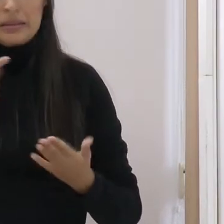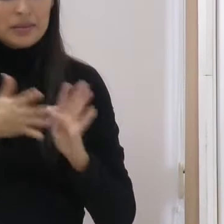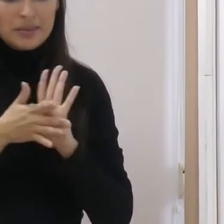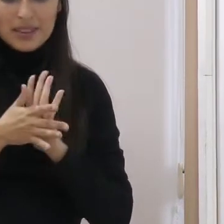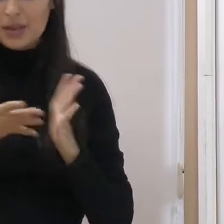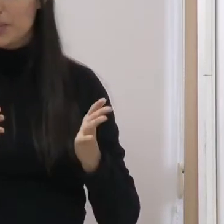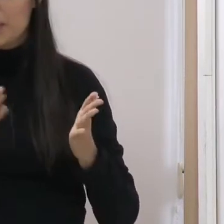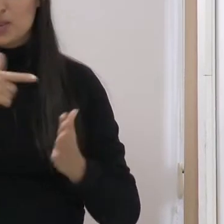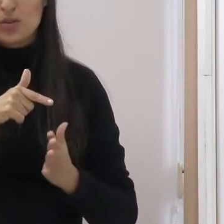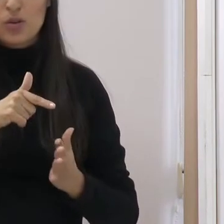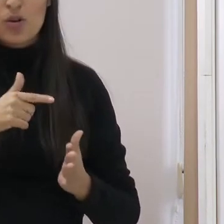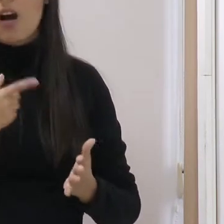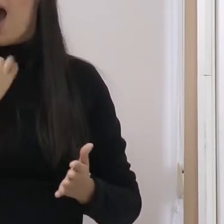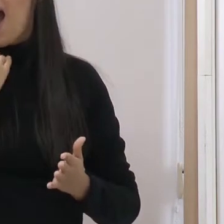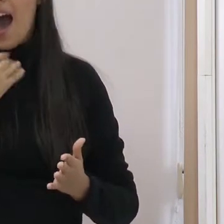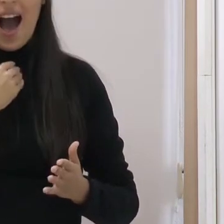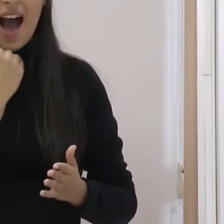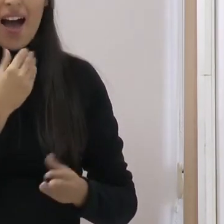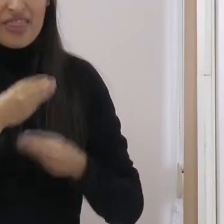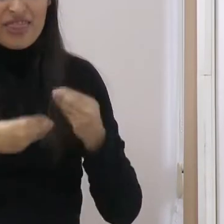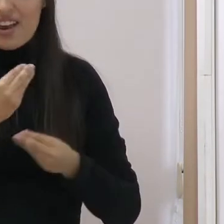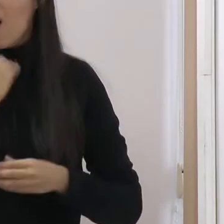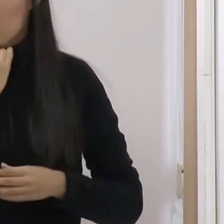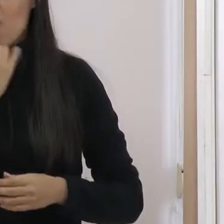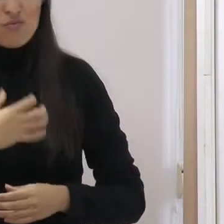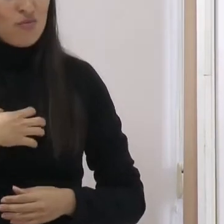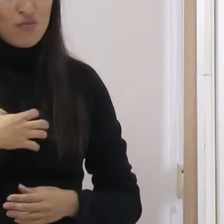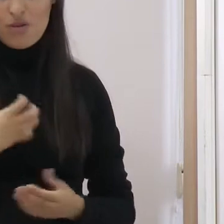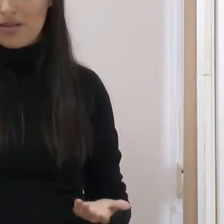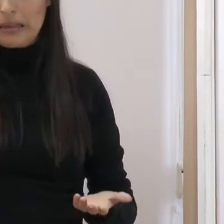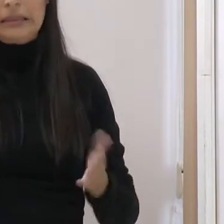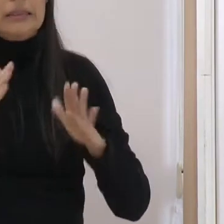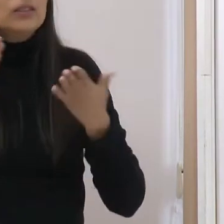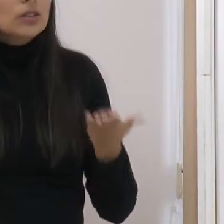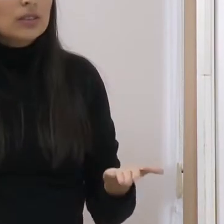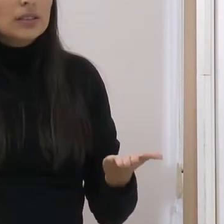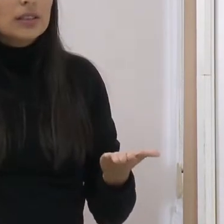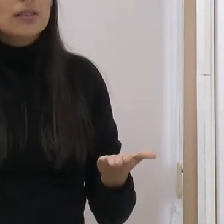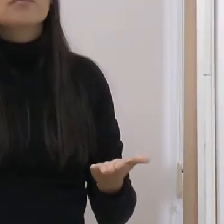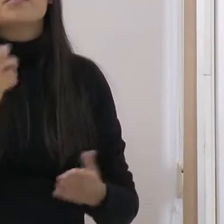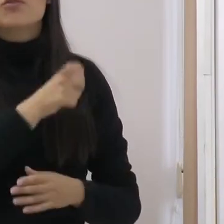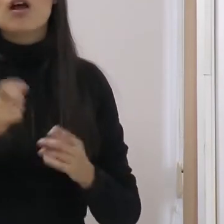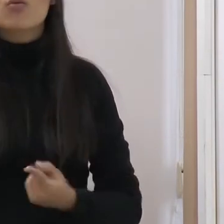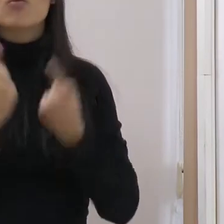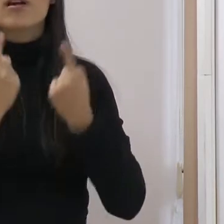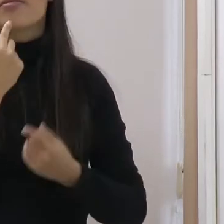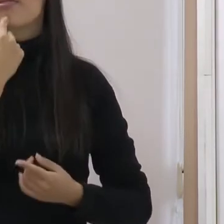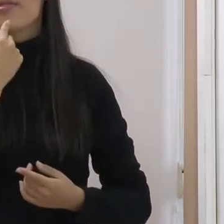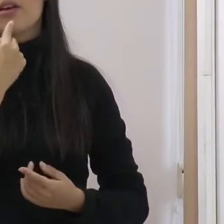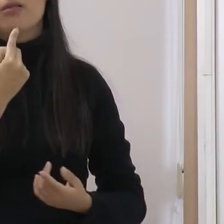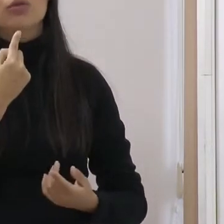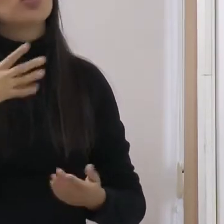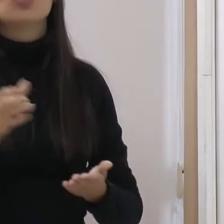que es incapaz de hacer algo, y de ahí viene la frase habitual que muchas veces habrán oído ustedes, que dice, bueno, todos somos discapacitados, porque